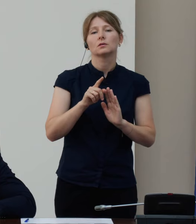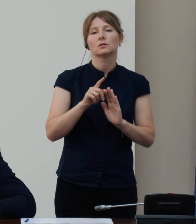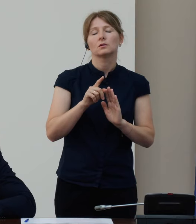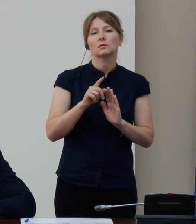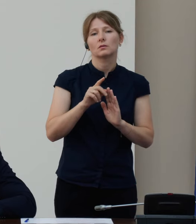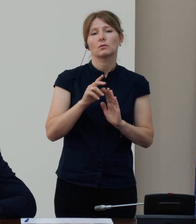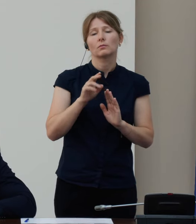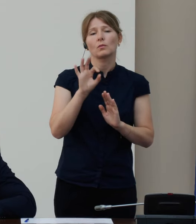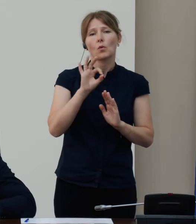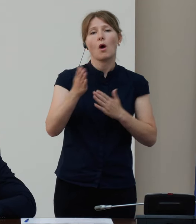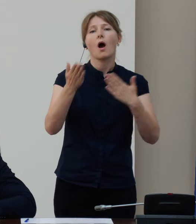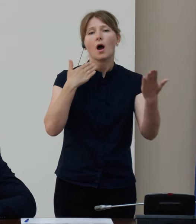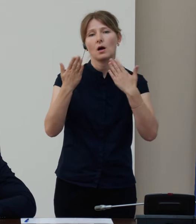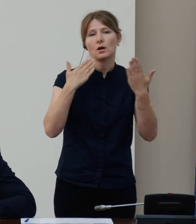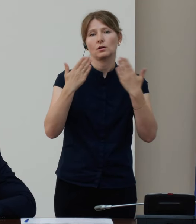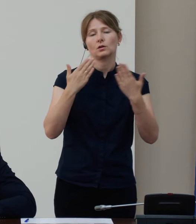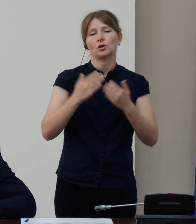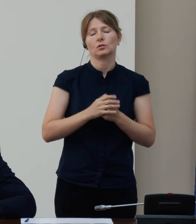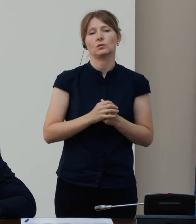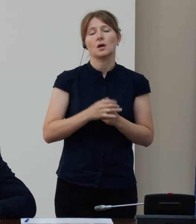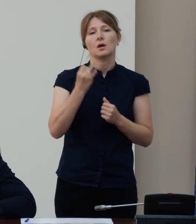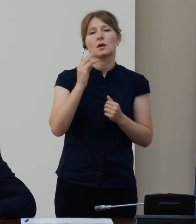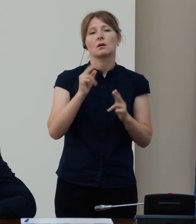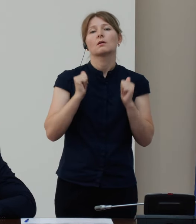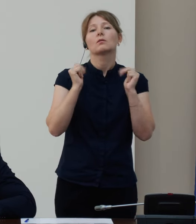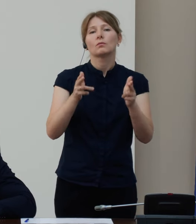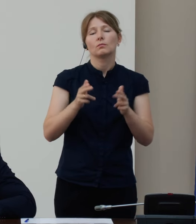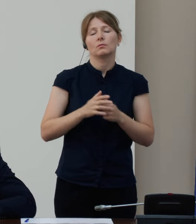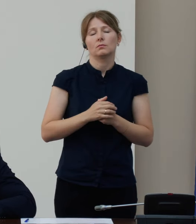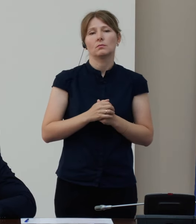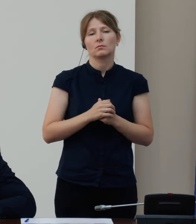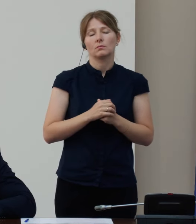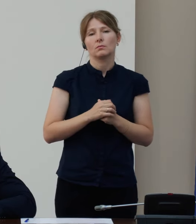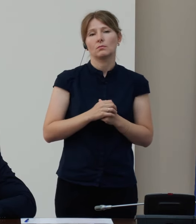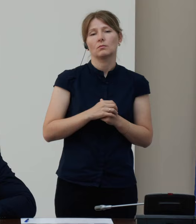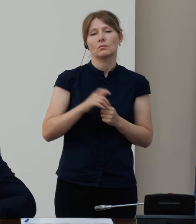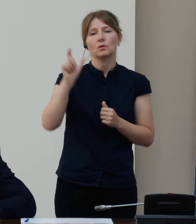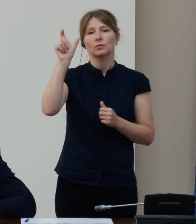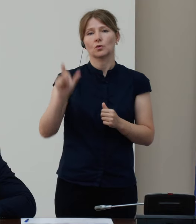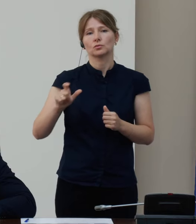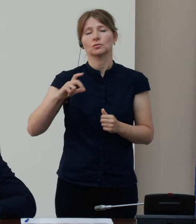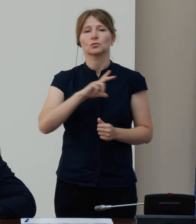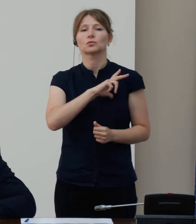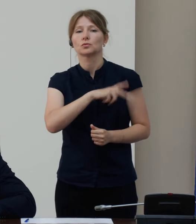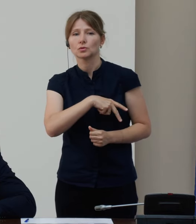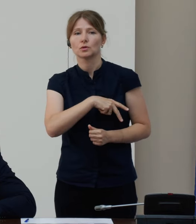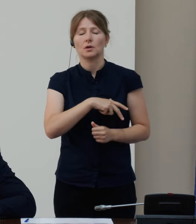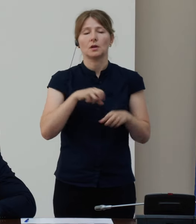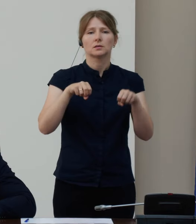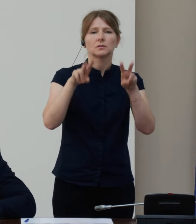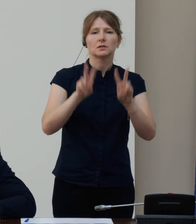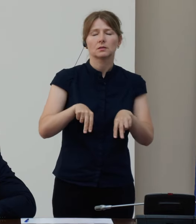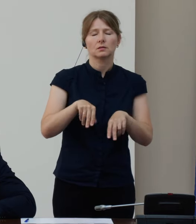vorbim de relații, da? Interacțiune dintre asistent social, lucrător social, specialist